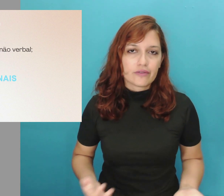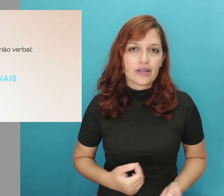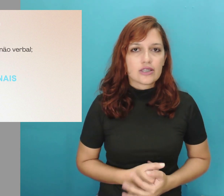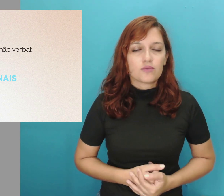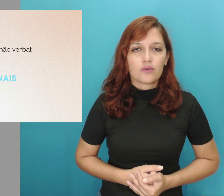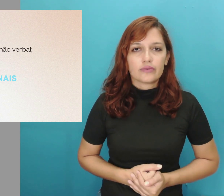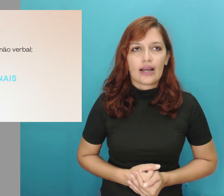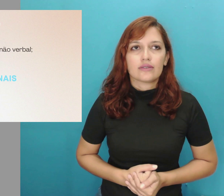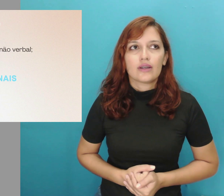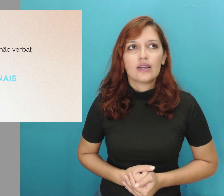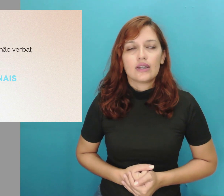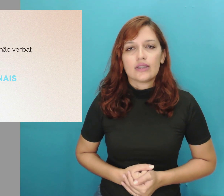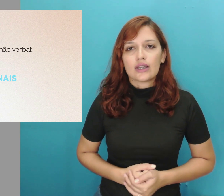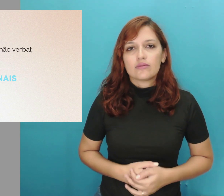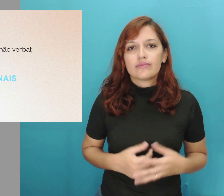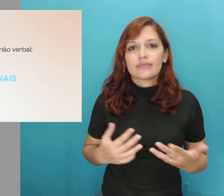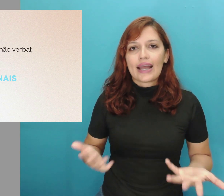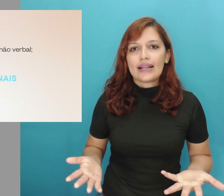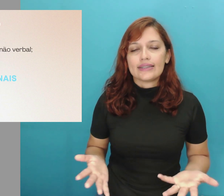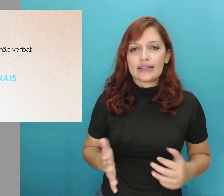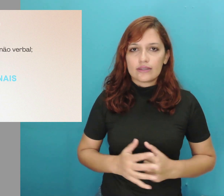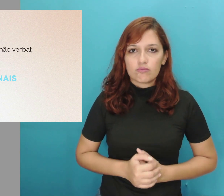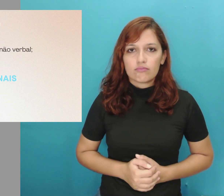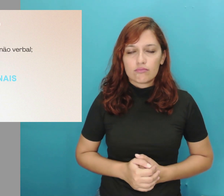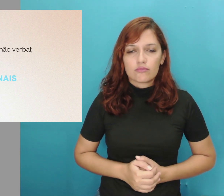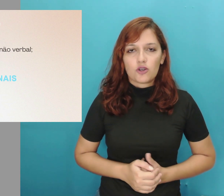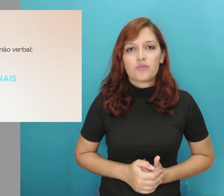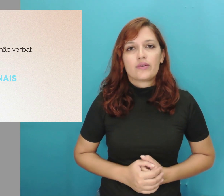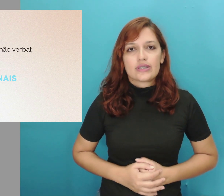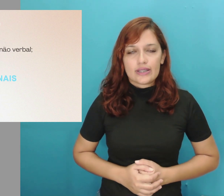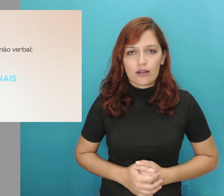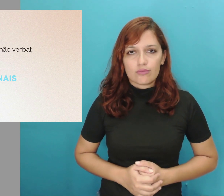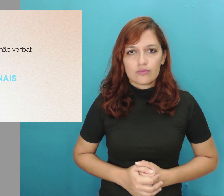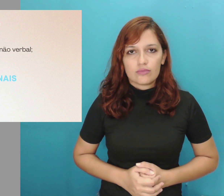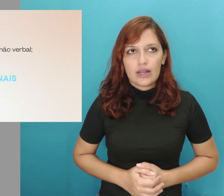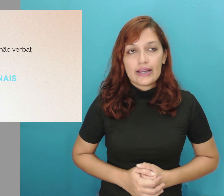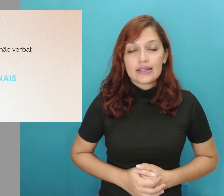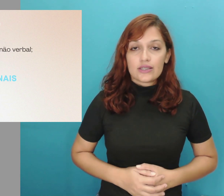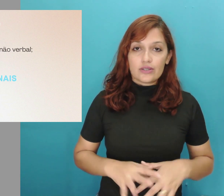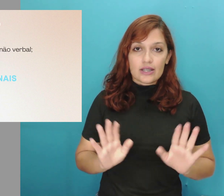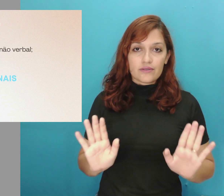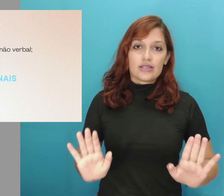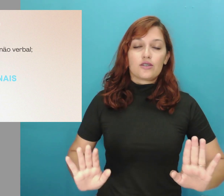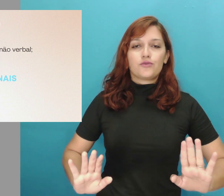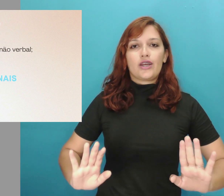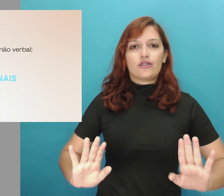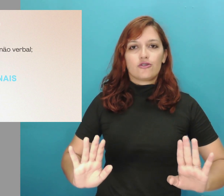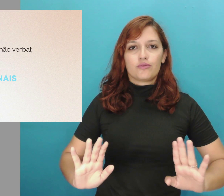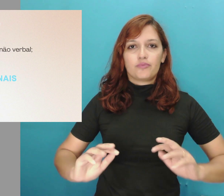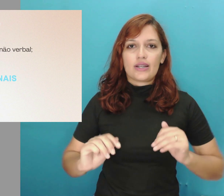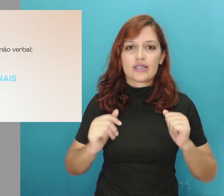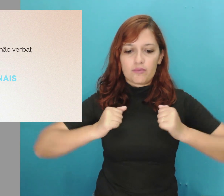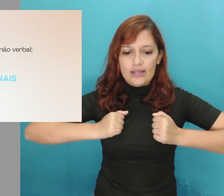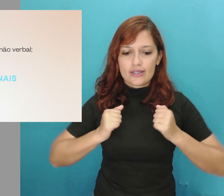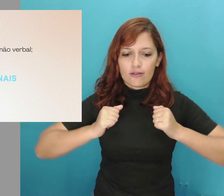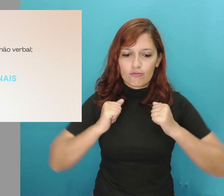vez com contato, então, galinha, como é o sinal? Se eu quisesse fazer um gesto, por exemplo, assim, ó,